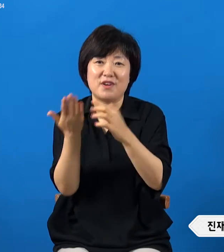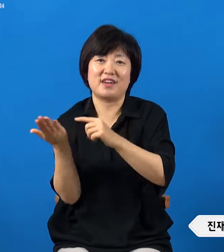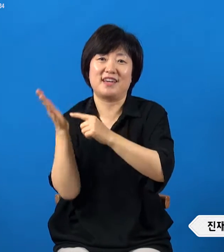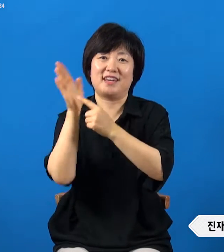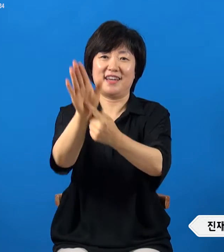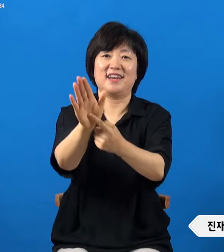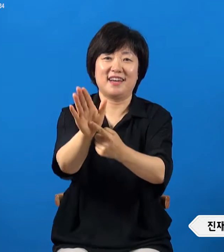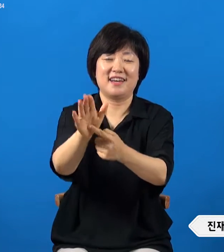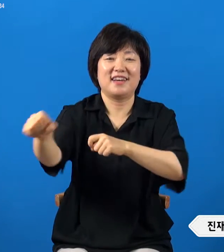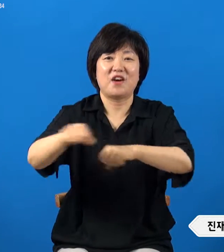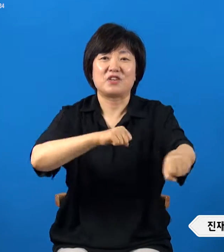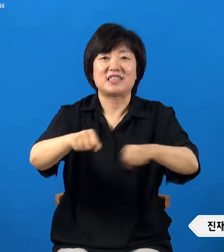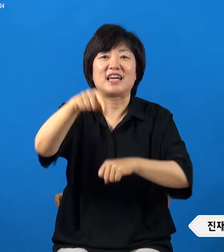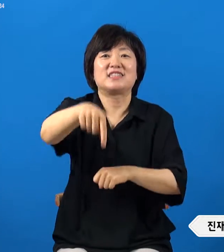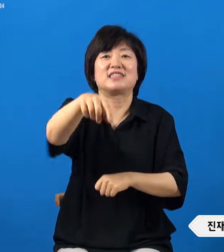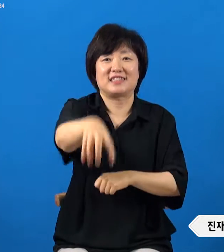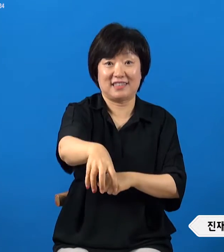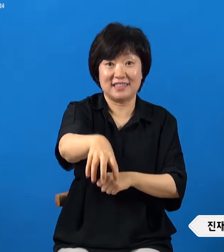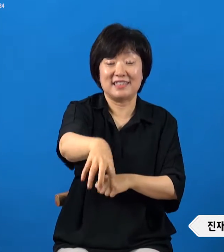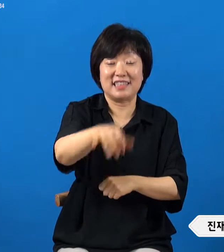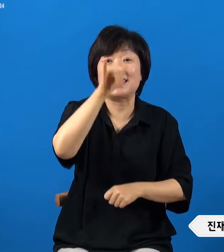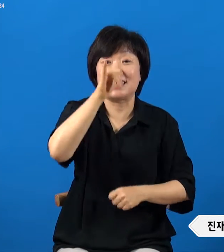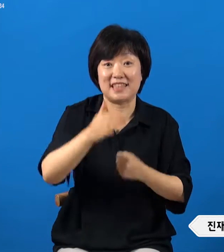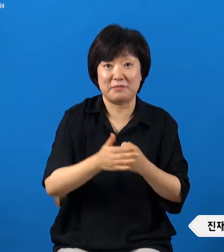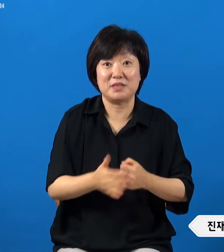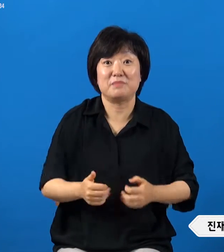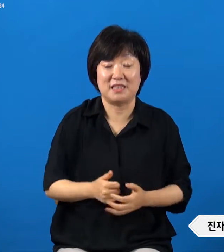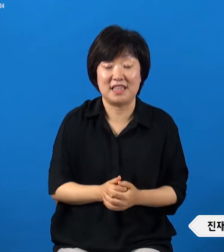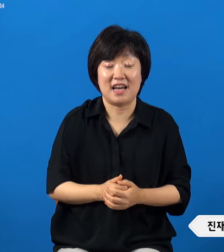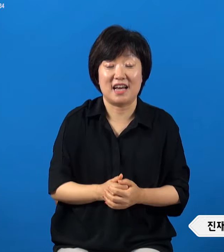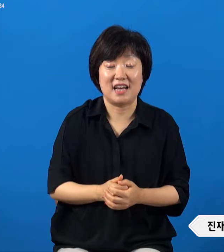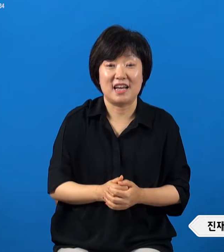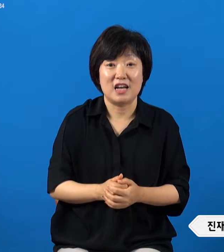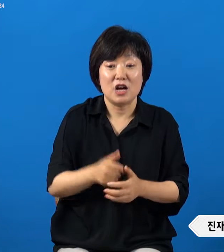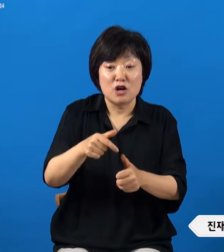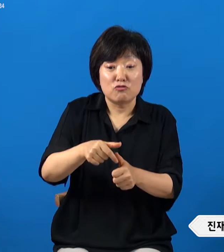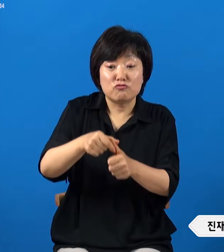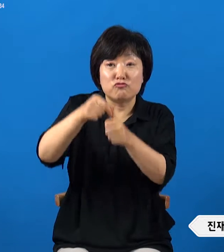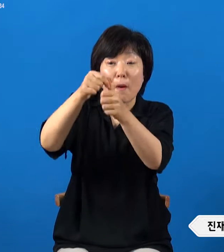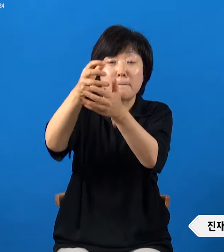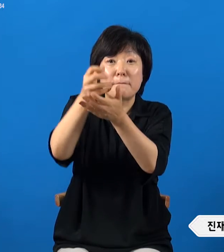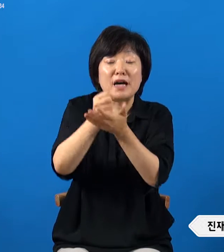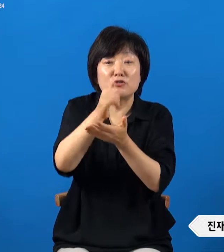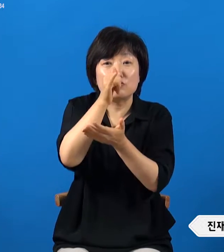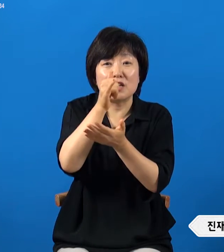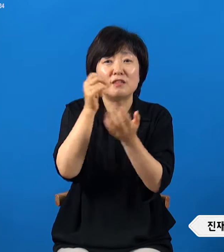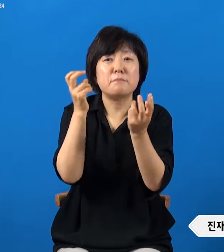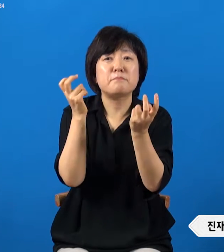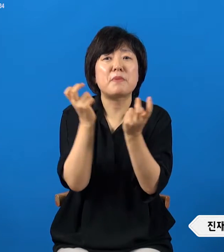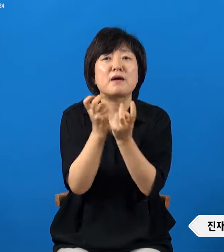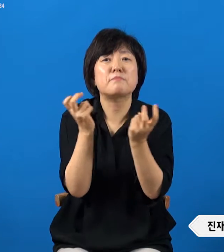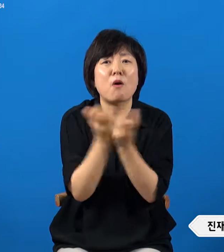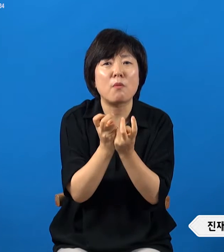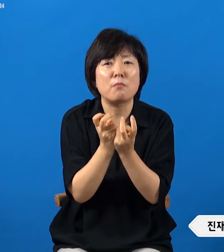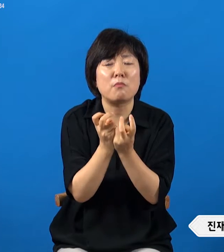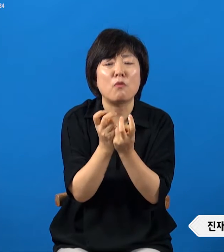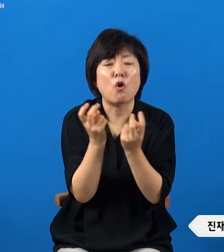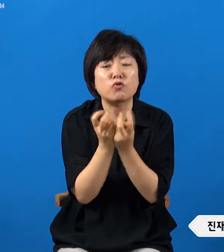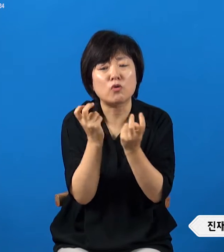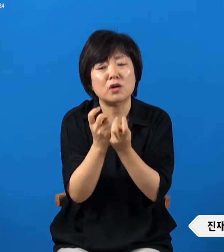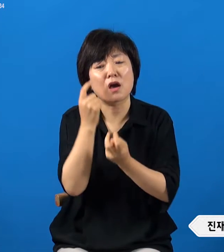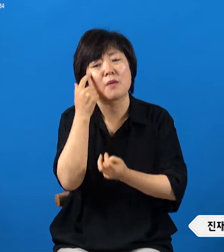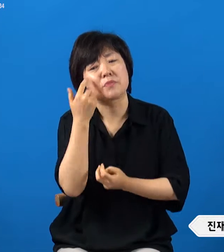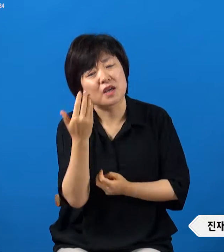때문입니다. 이 구원을 받을 수 있는 이 질문은 비단 간수만의 질문이